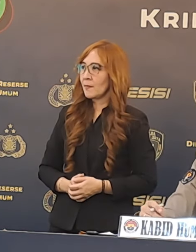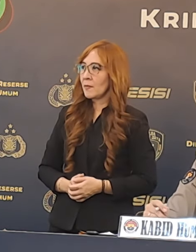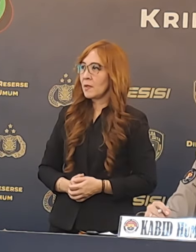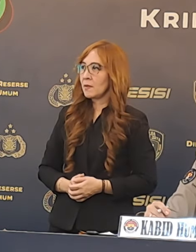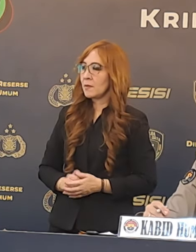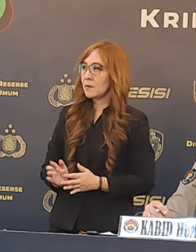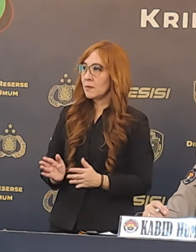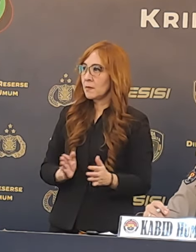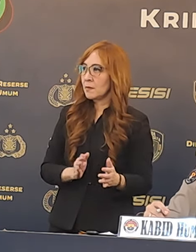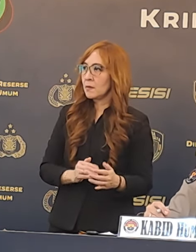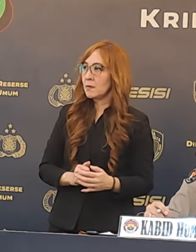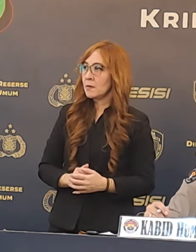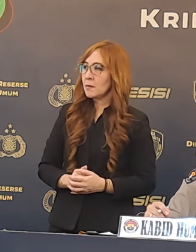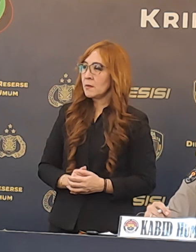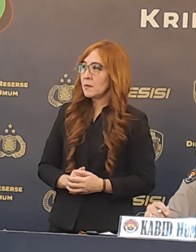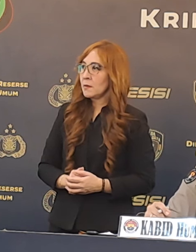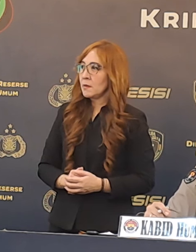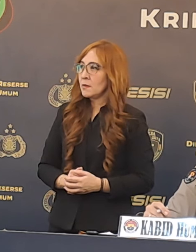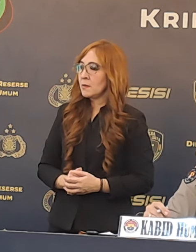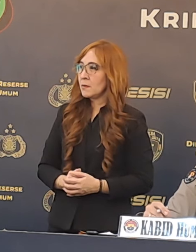Silakan.